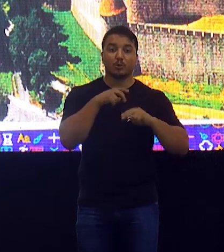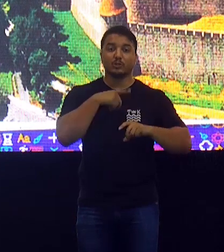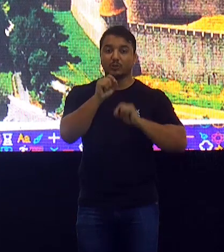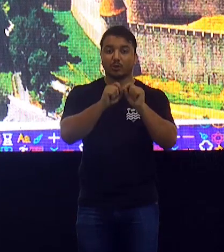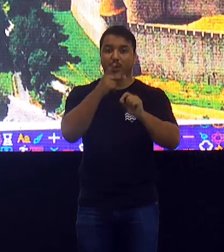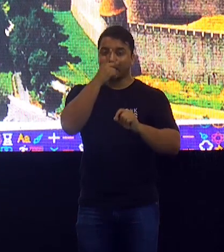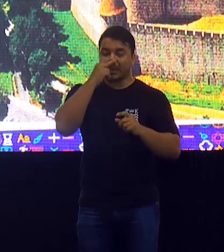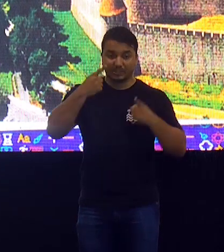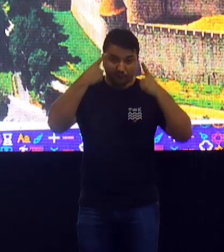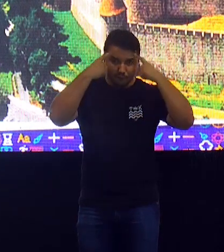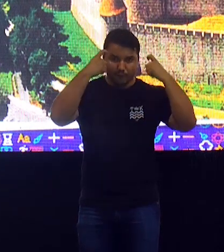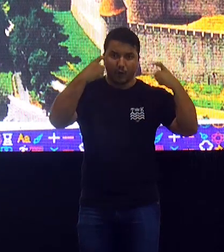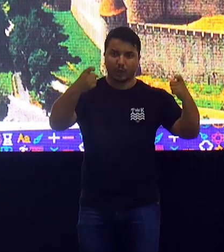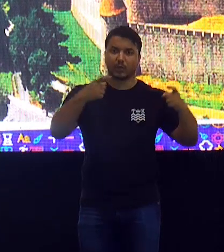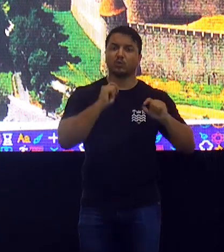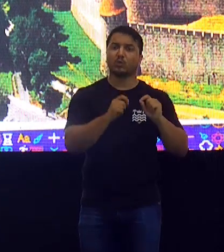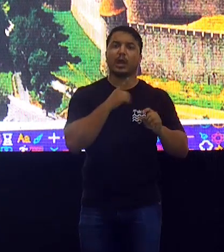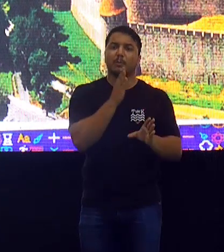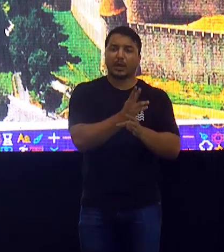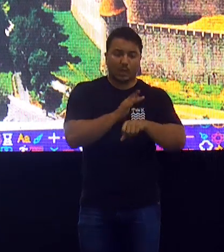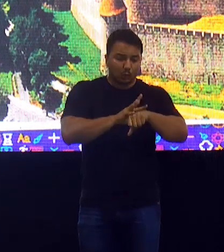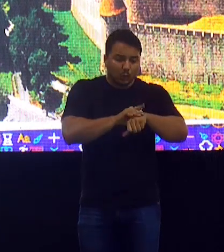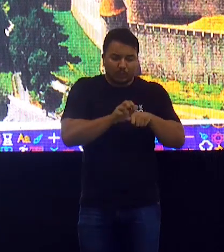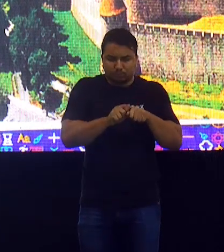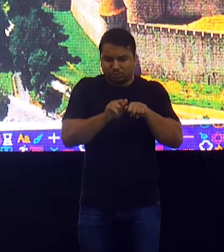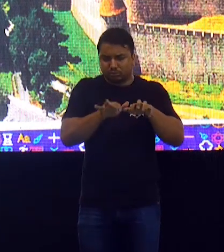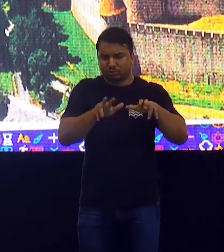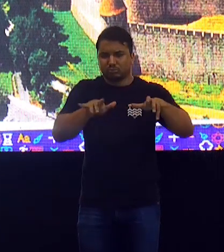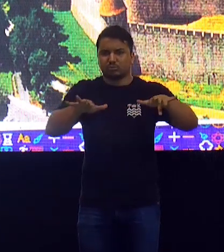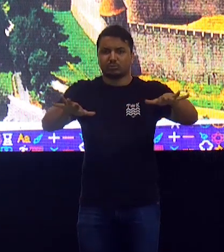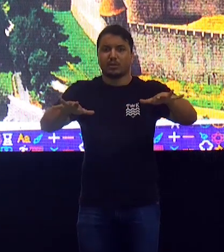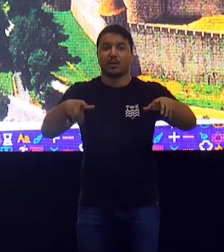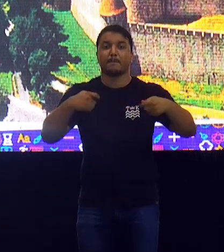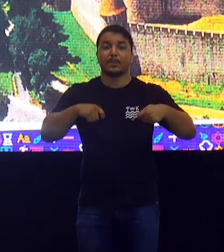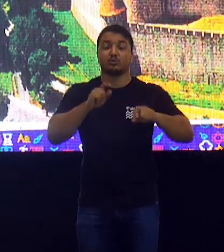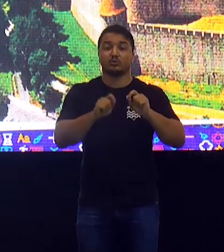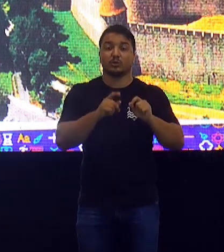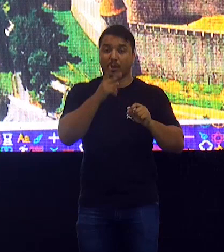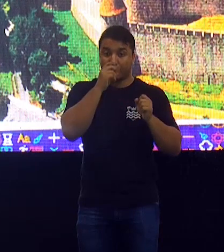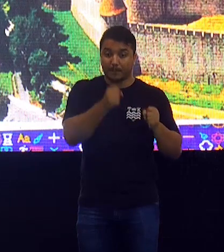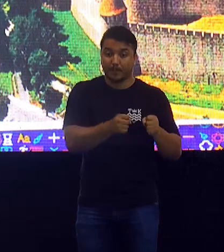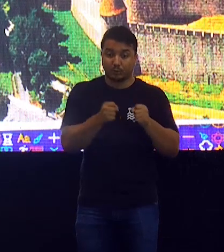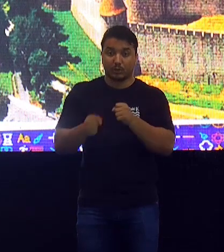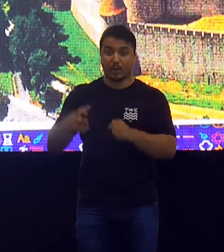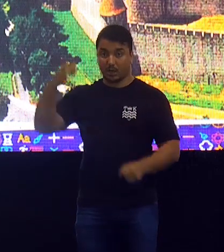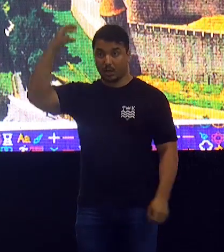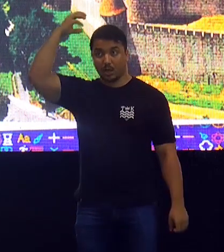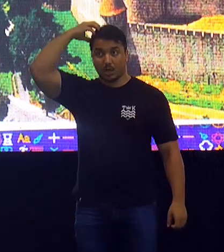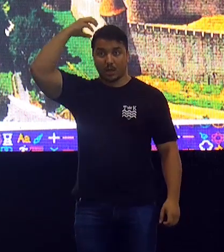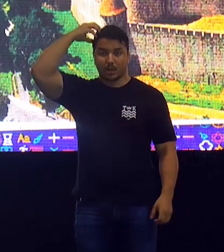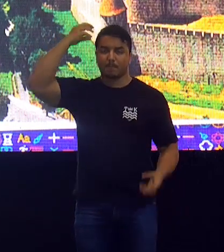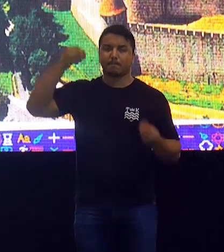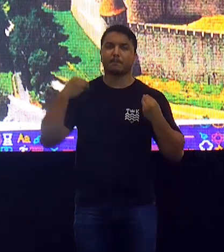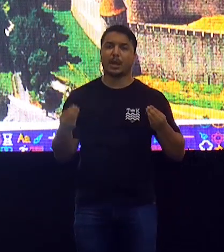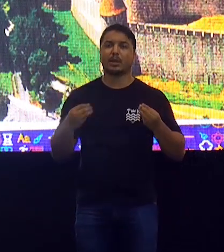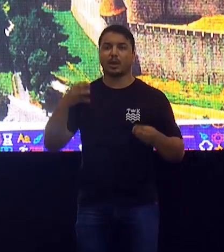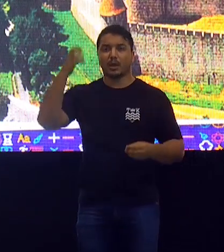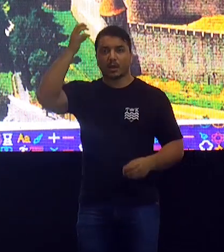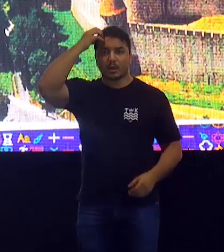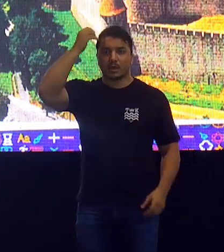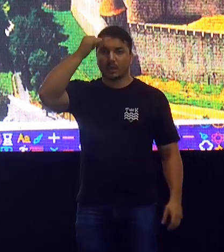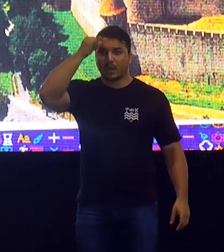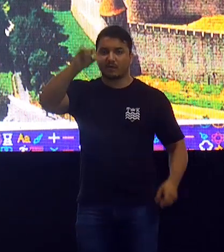tão violento que houve a necessidade de concentrar poder na mão do rei para que o rei